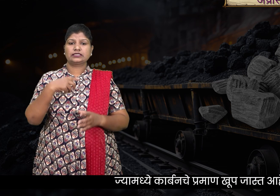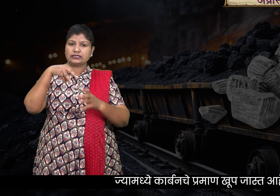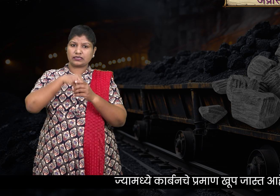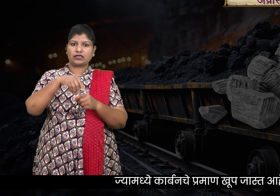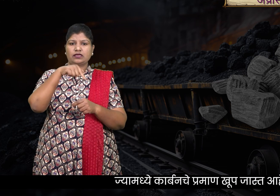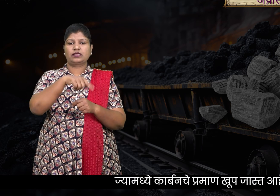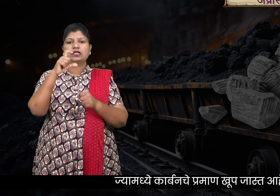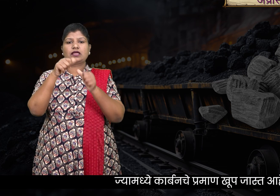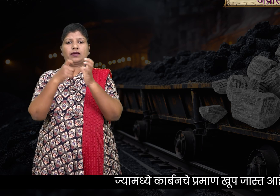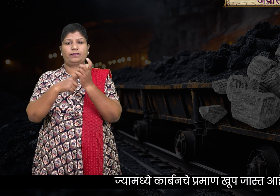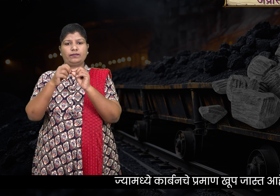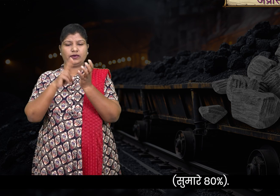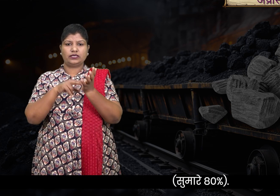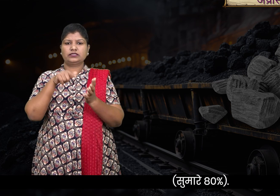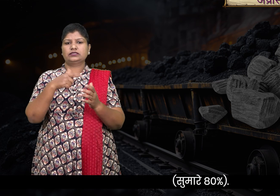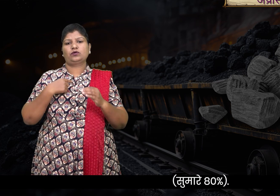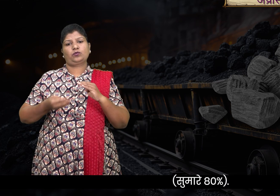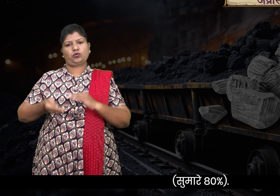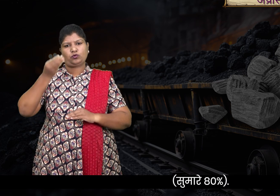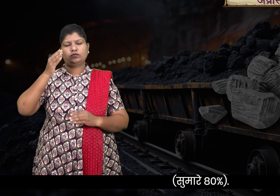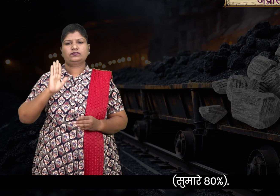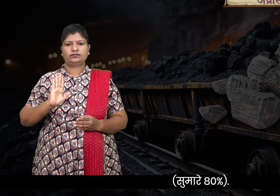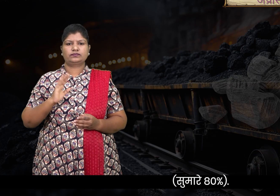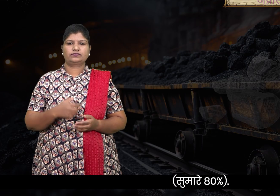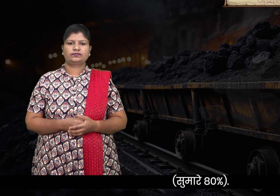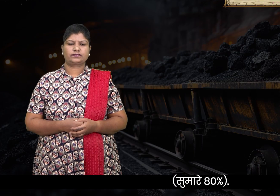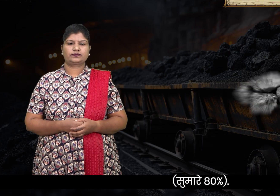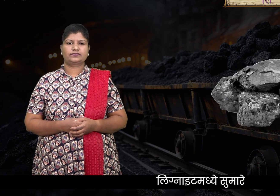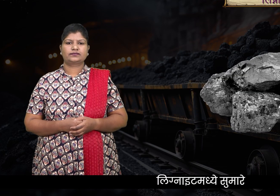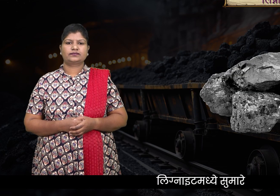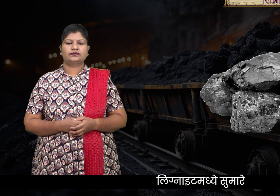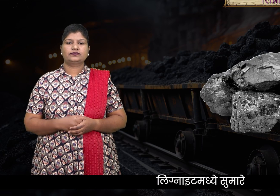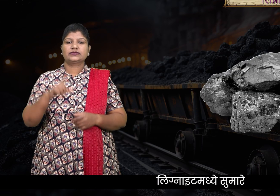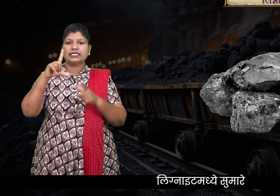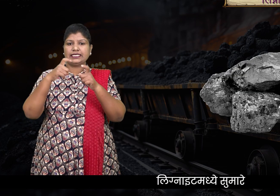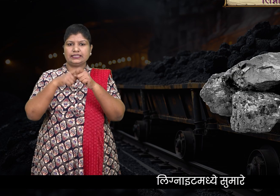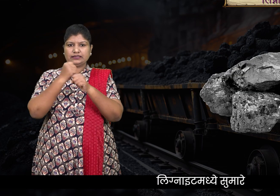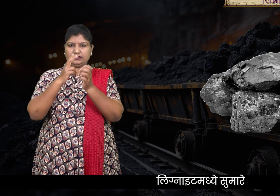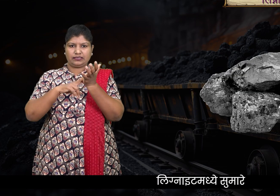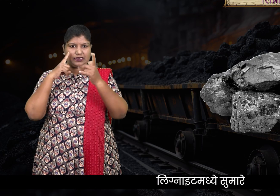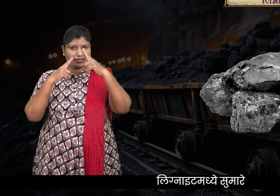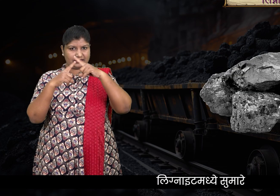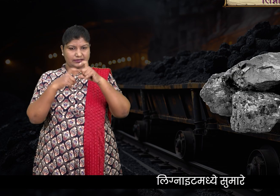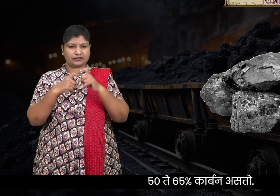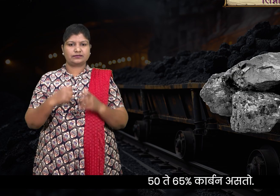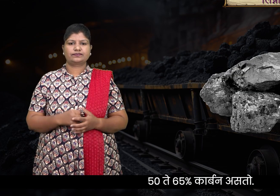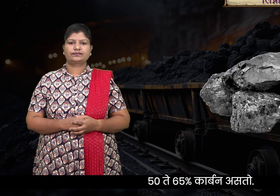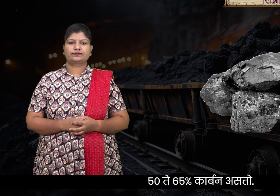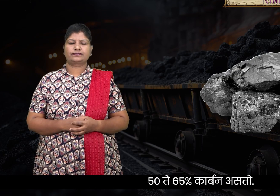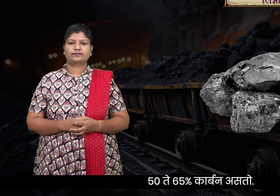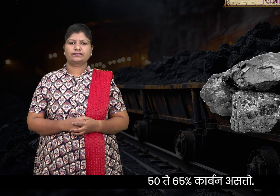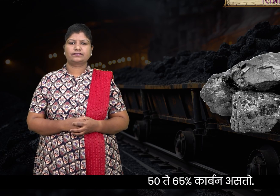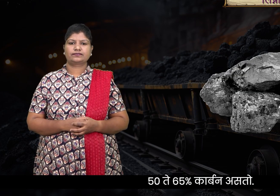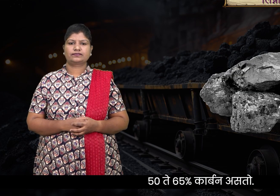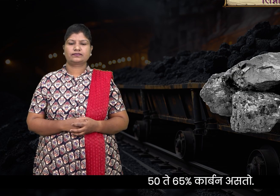ज्यामध्ये कार्बनचे प्रमाण खूप जास्त आहे, सुमारे 80%. लिग्नाइटमध्ये सुमारे 50